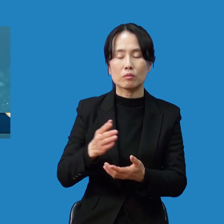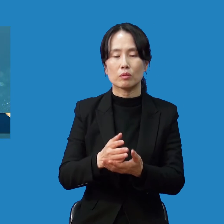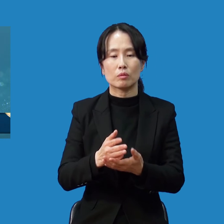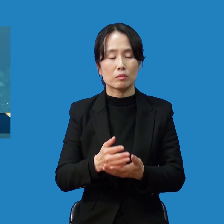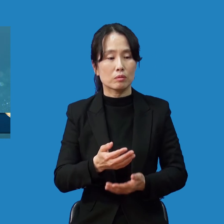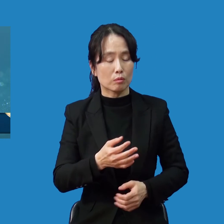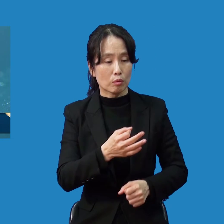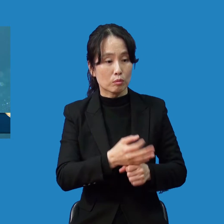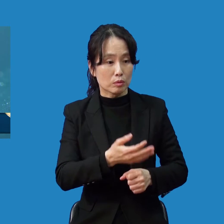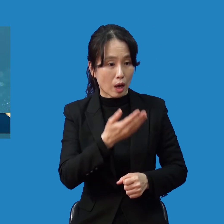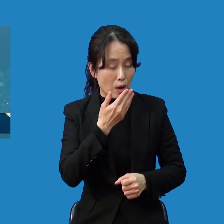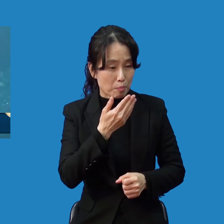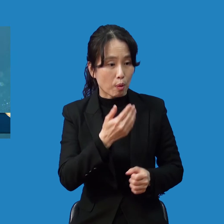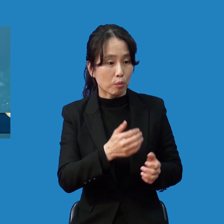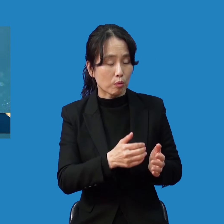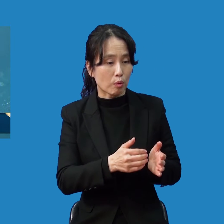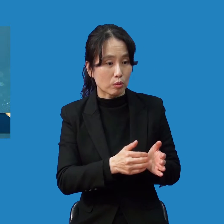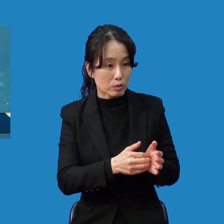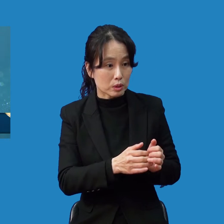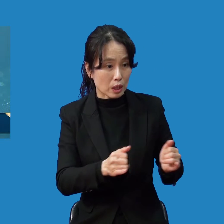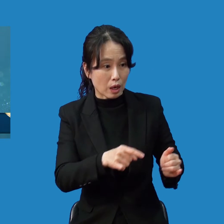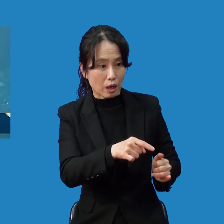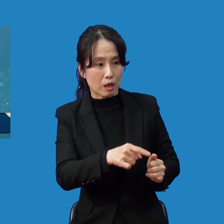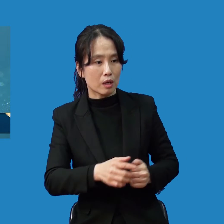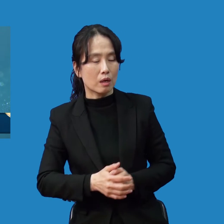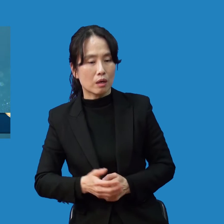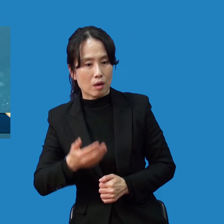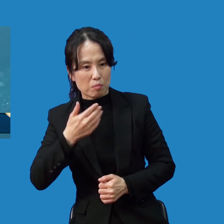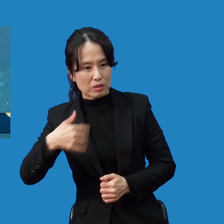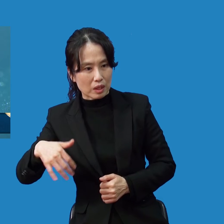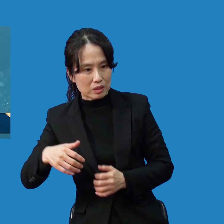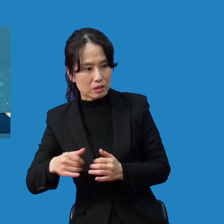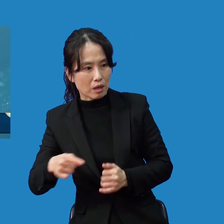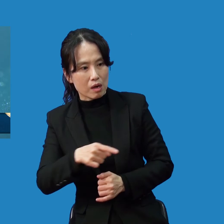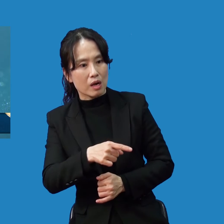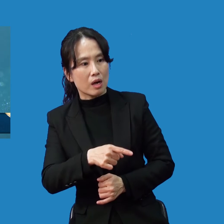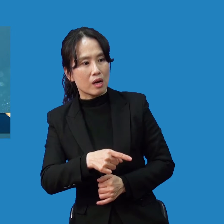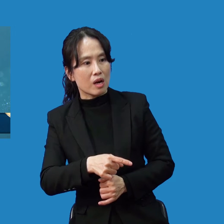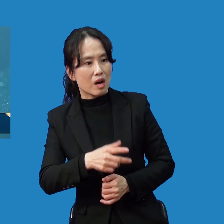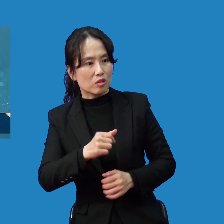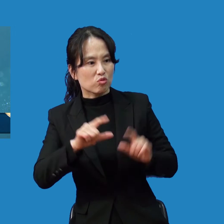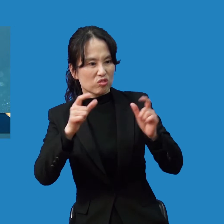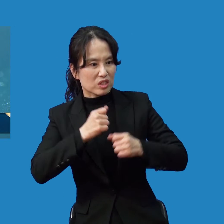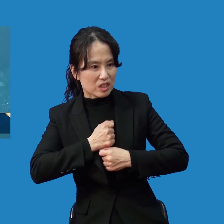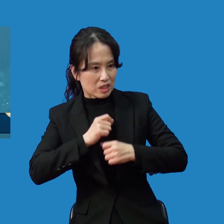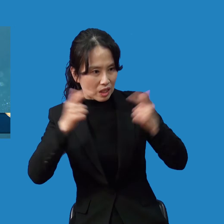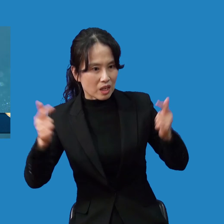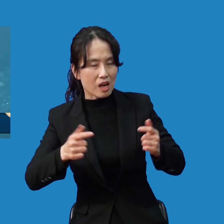사람은 사먹는 사람을 향해서 주일 성수도 안 한다, 그렇게 비판을 하면 안 됩니다.